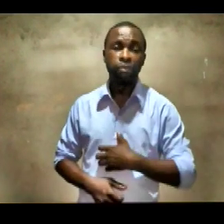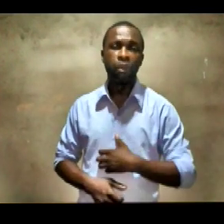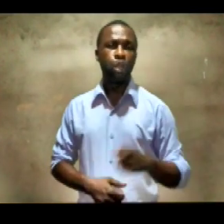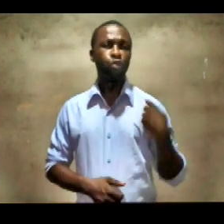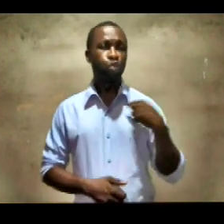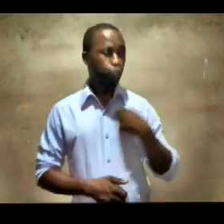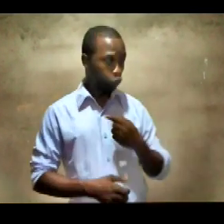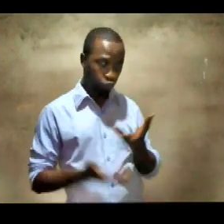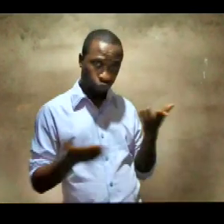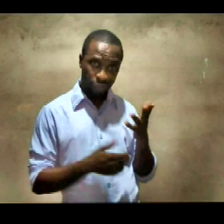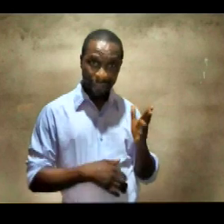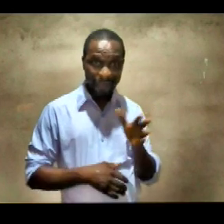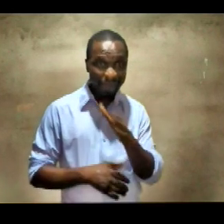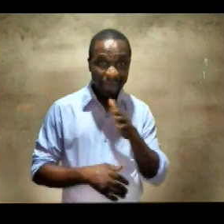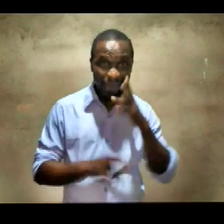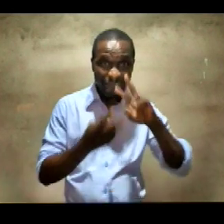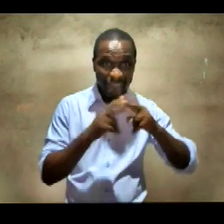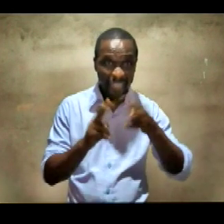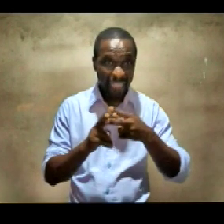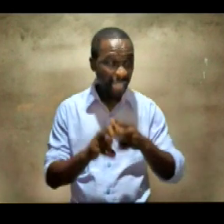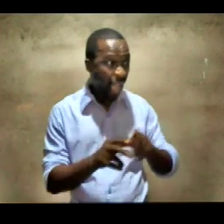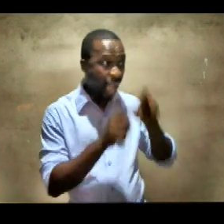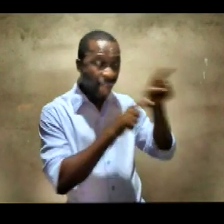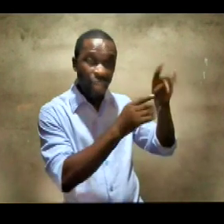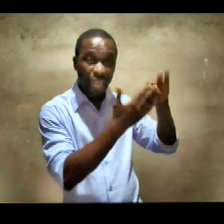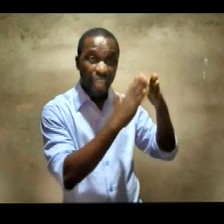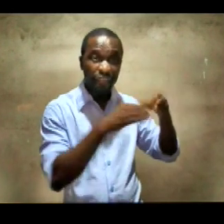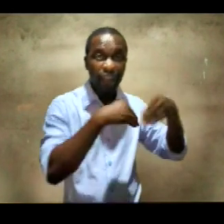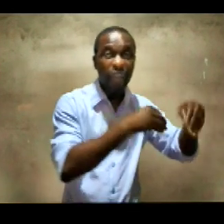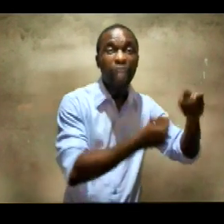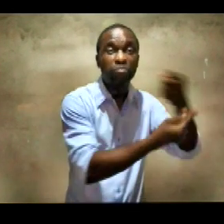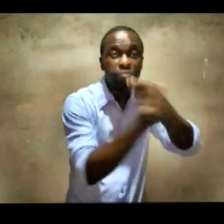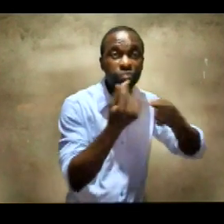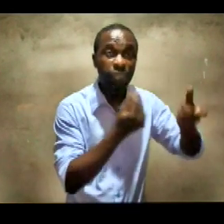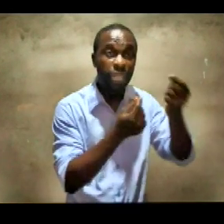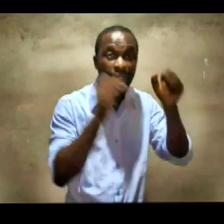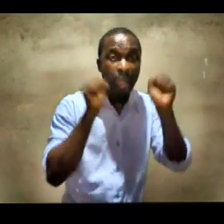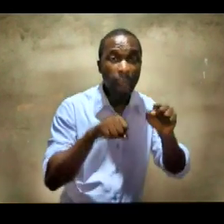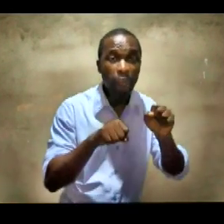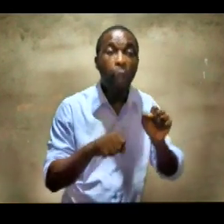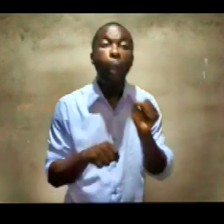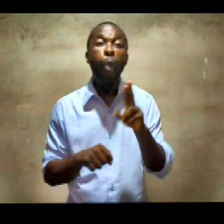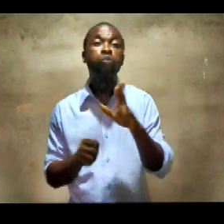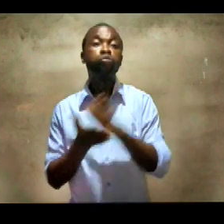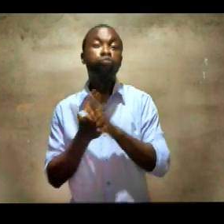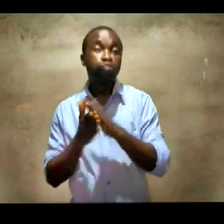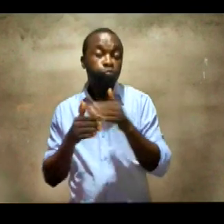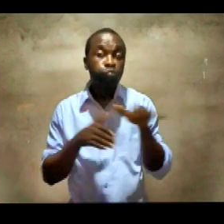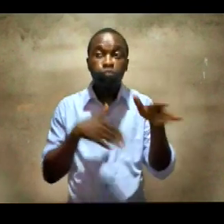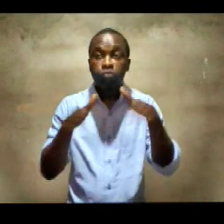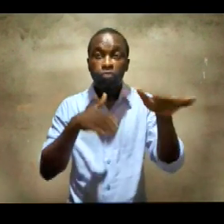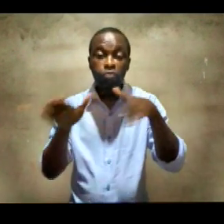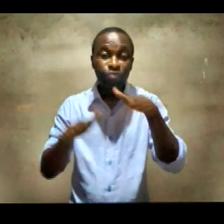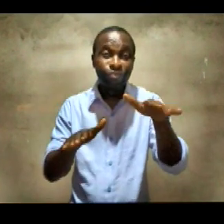il pleut, il n'y a plus moyen, on augmente le prix de la voiture. Même les enfants qui partent à l'école, ils ont les difficultés pour partir à l'école parce que la route est